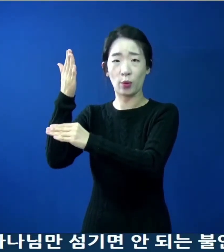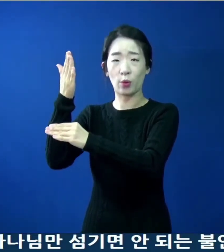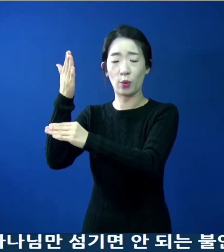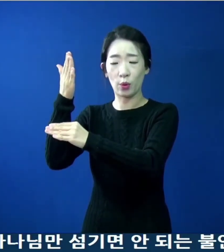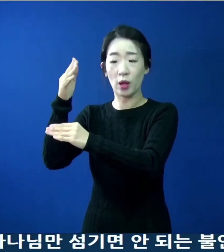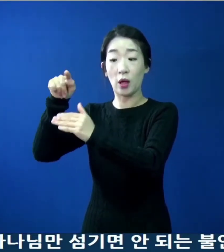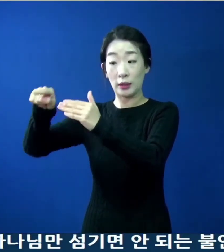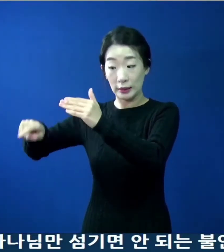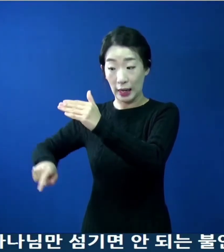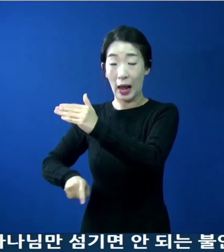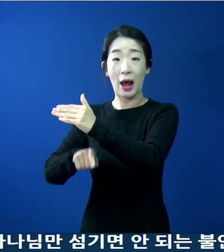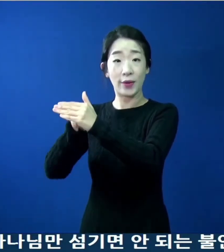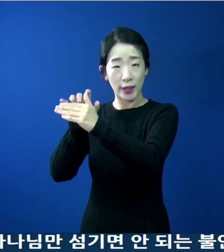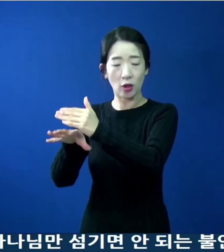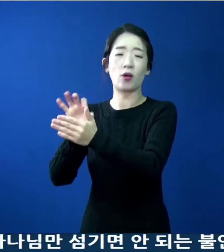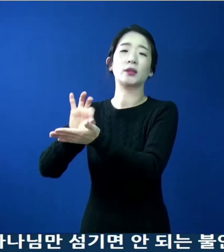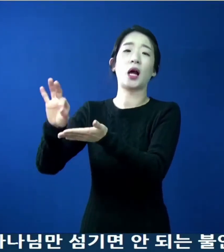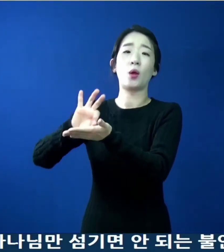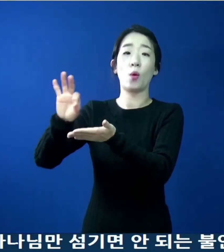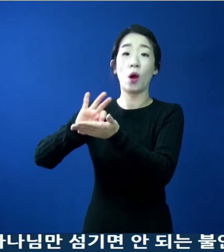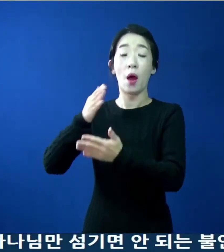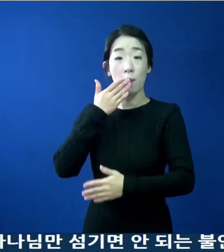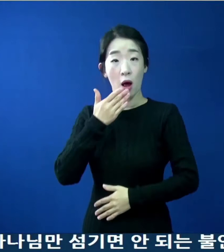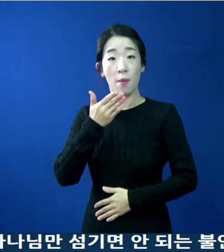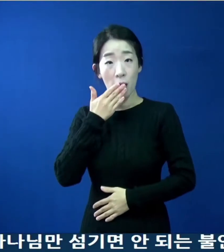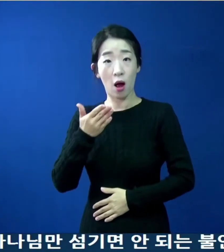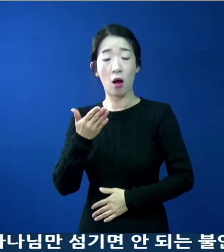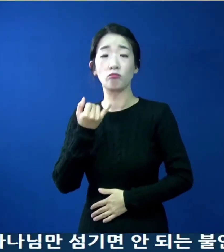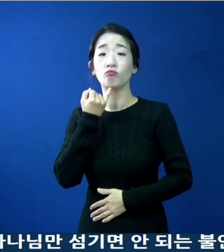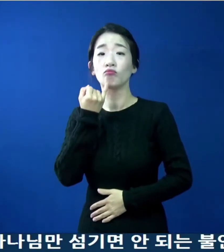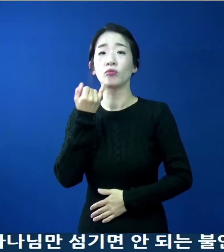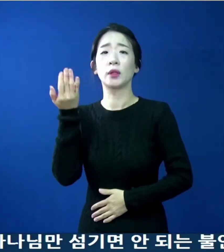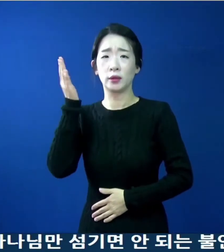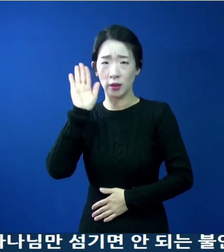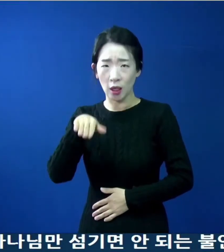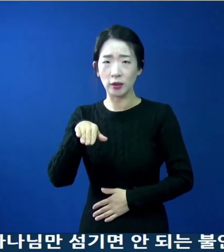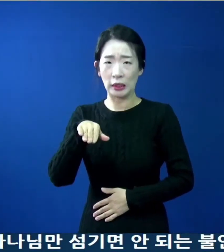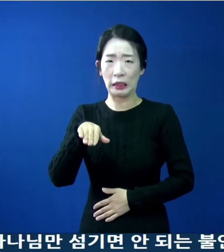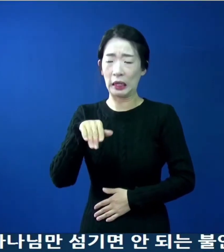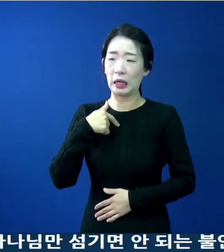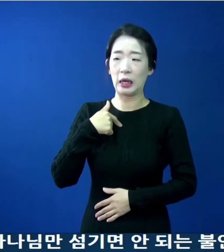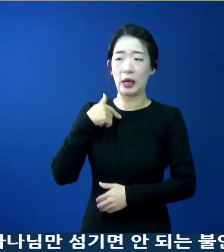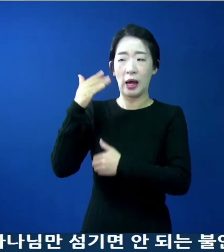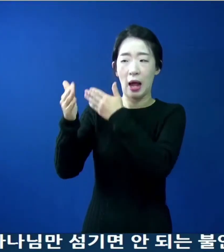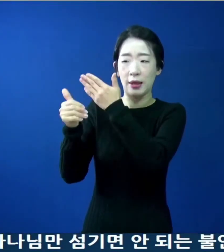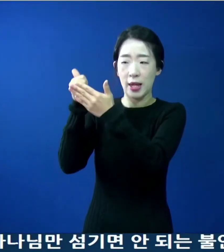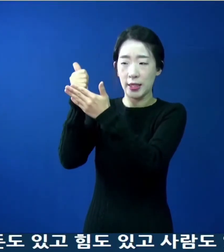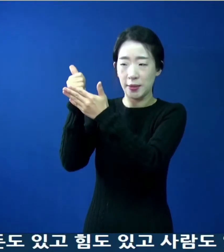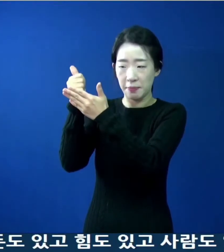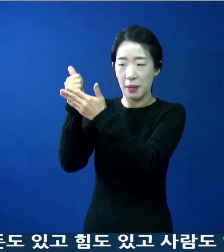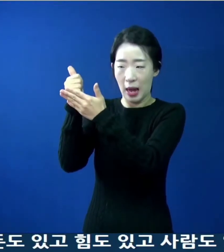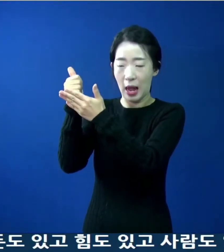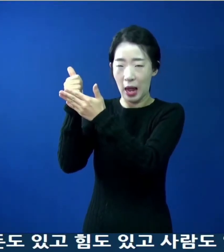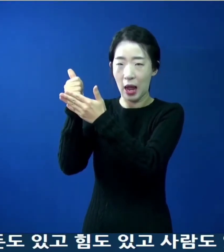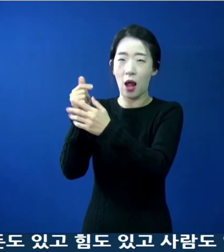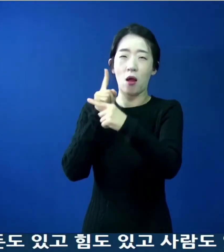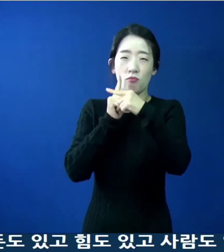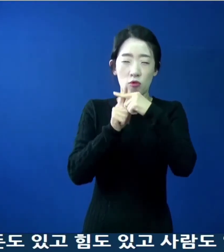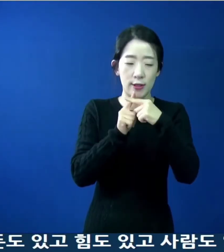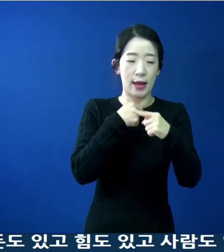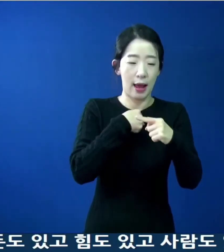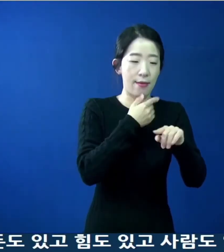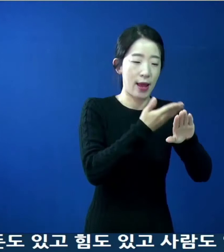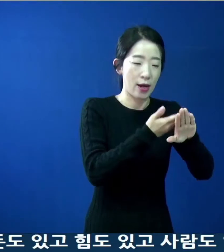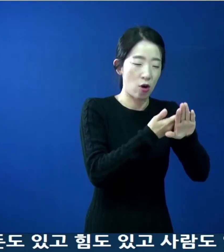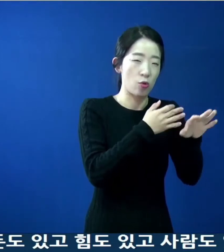그런 것들을 사용할 수 있어야 되는데, 하나님 플러스 하나님이 못하는 부분을 다른